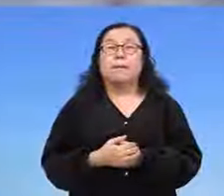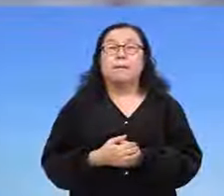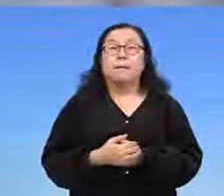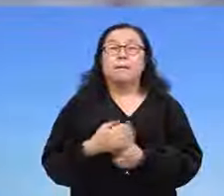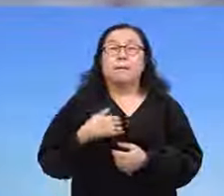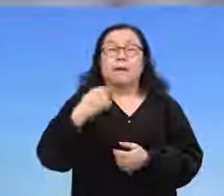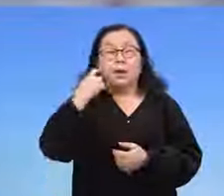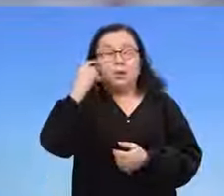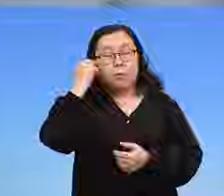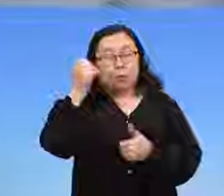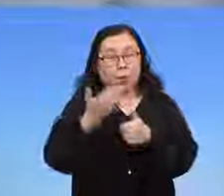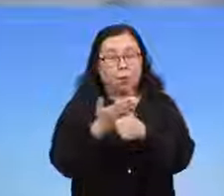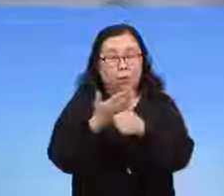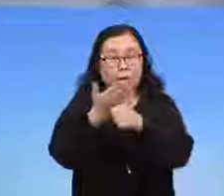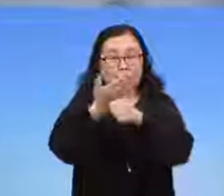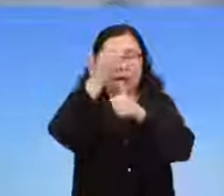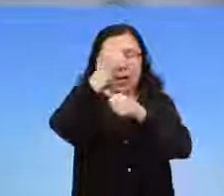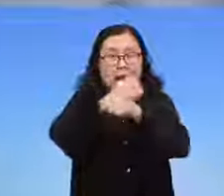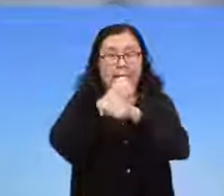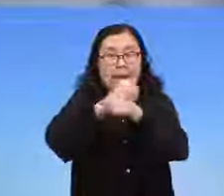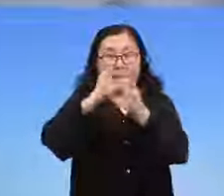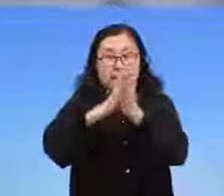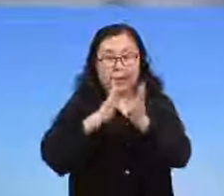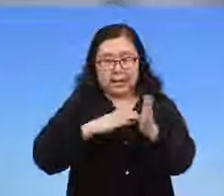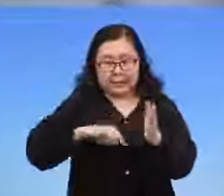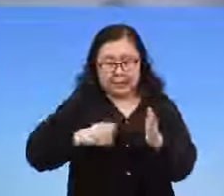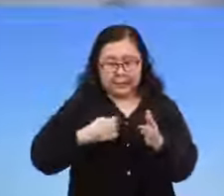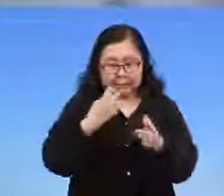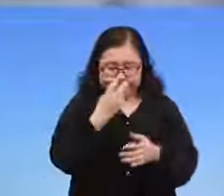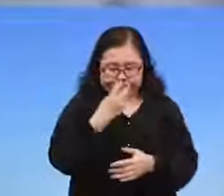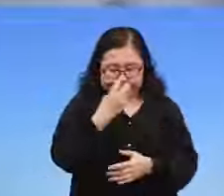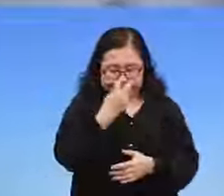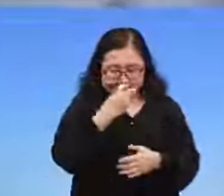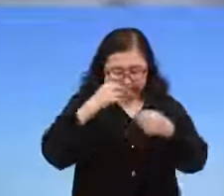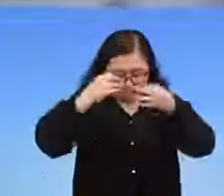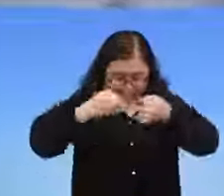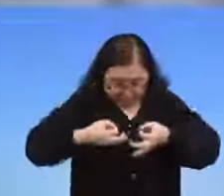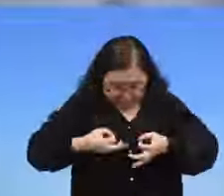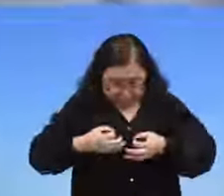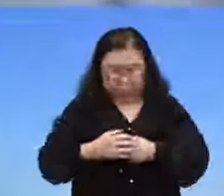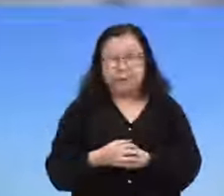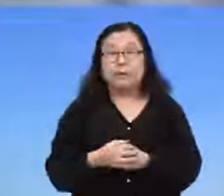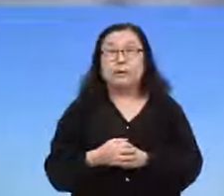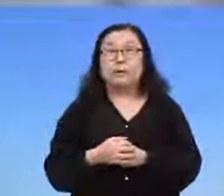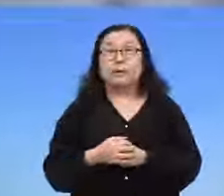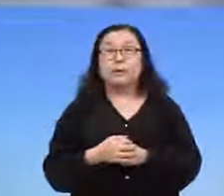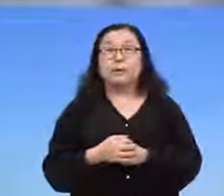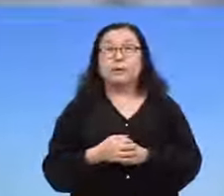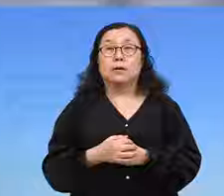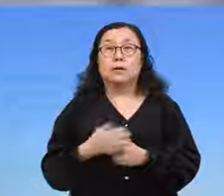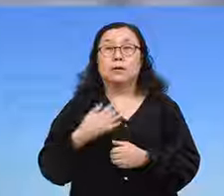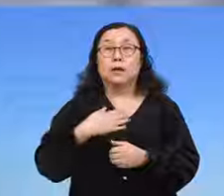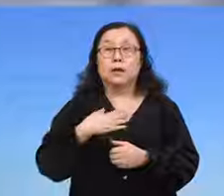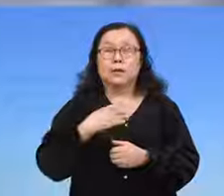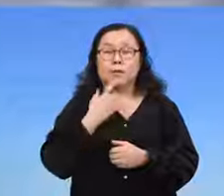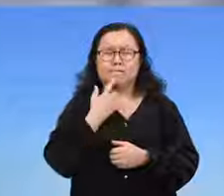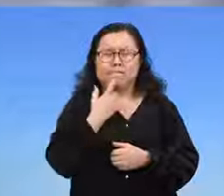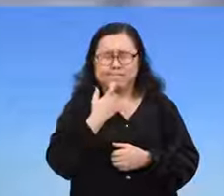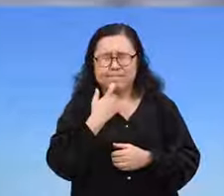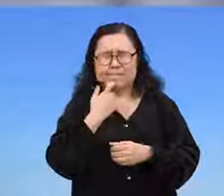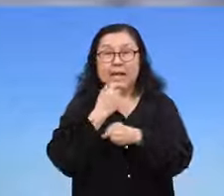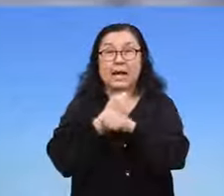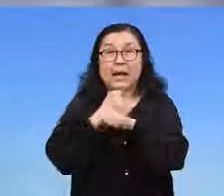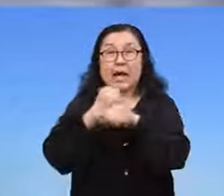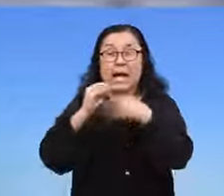제가 목회하면서 제 자신을 종종 관찰을 하는데요, 하여튼 뭔가